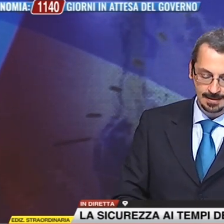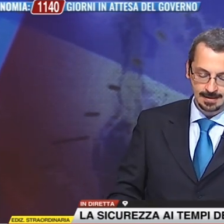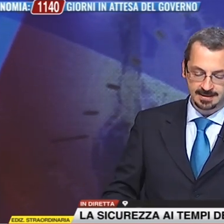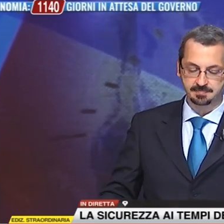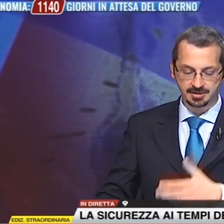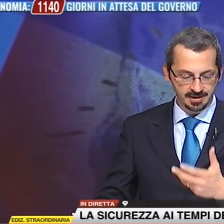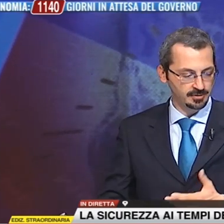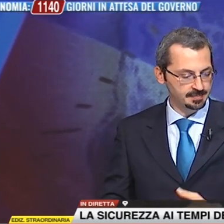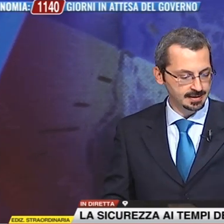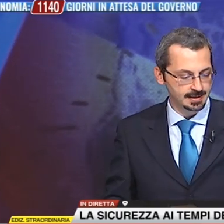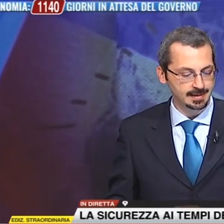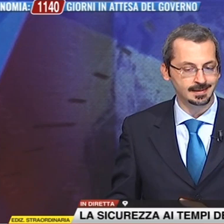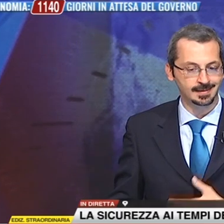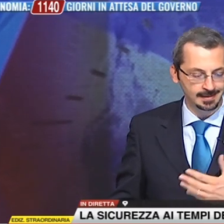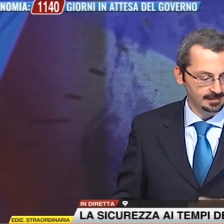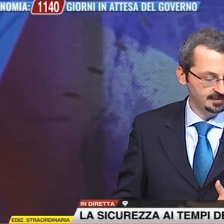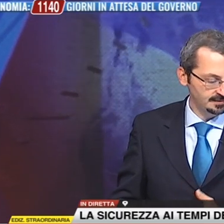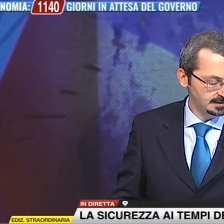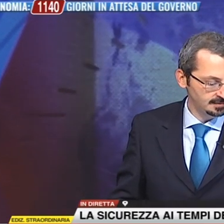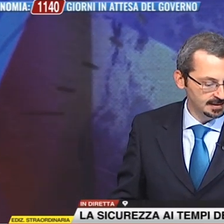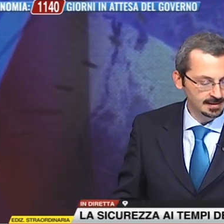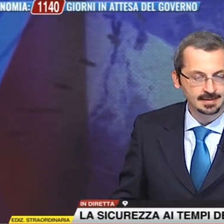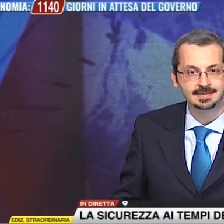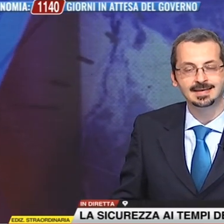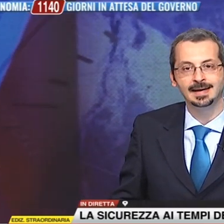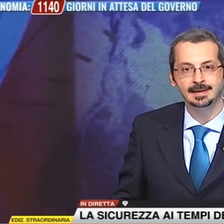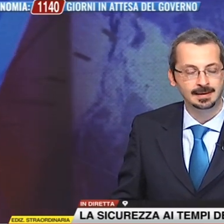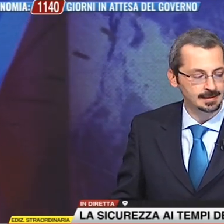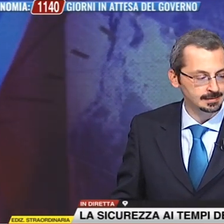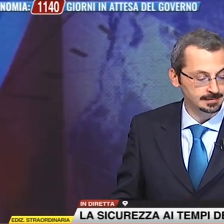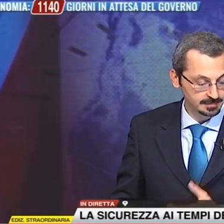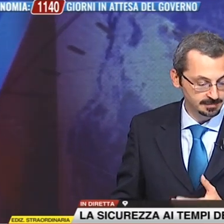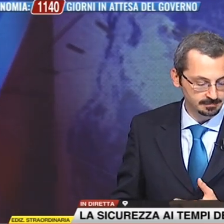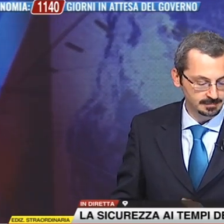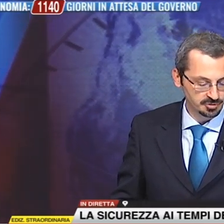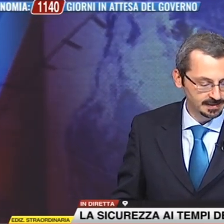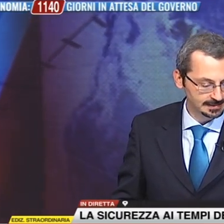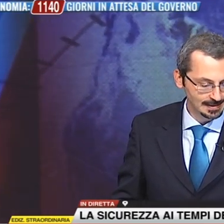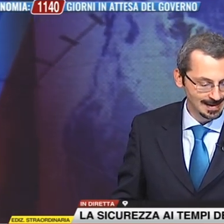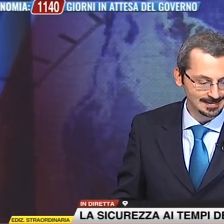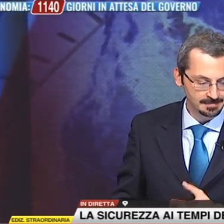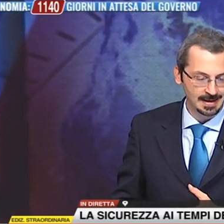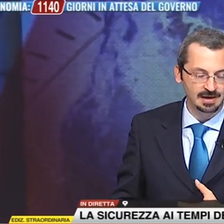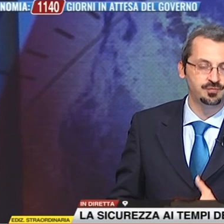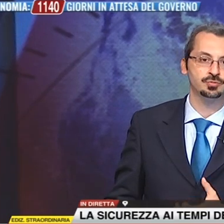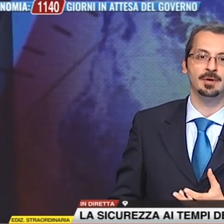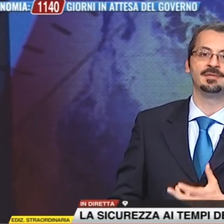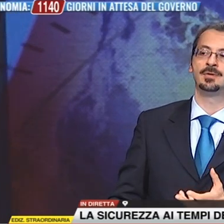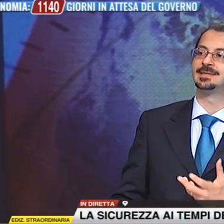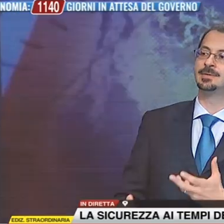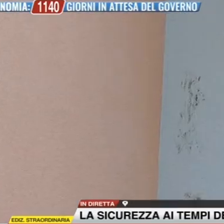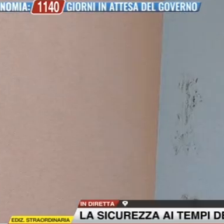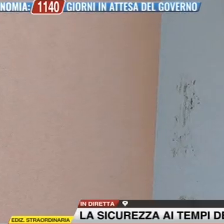particolarmente spregevole perché vede vittime gli anziani nella maggior parte dei casi, ma il furto è